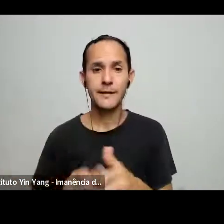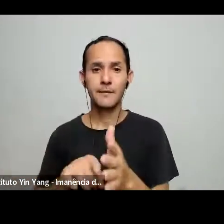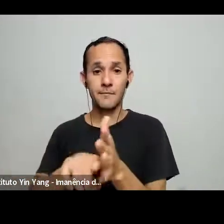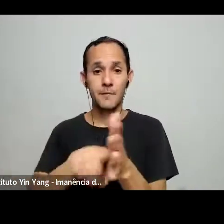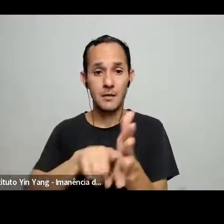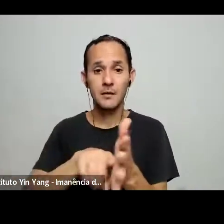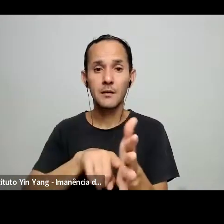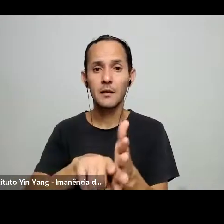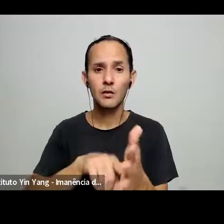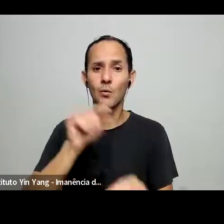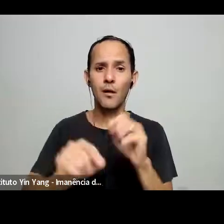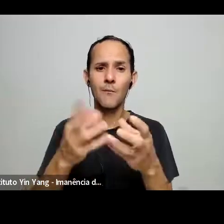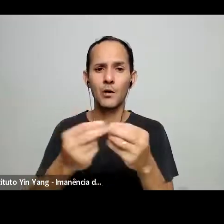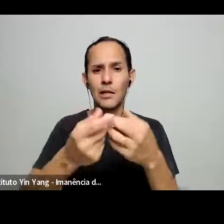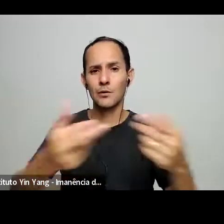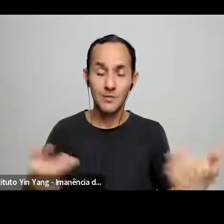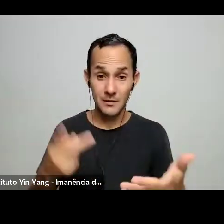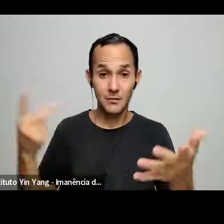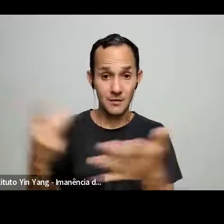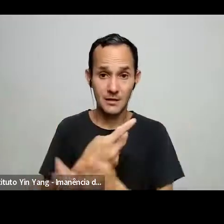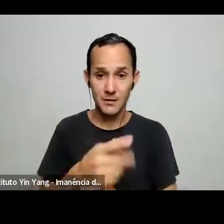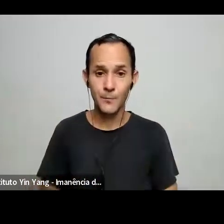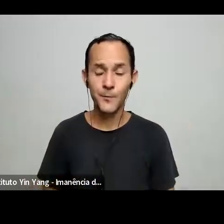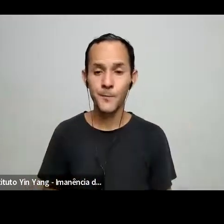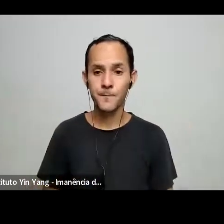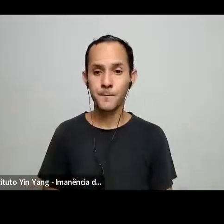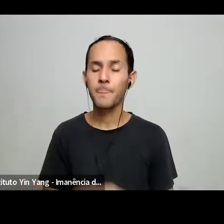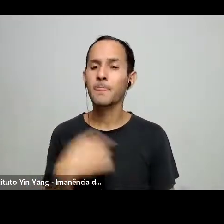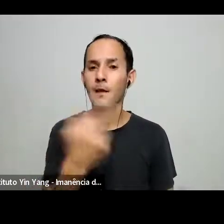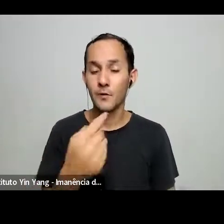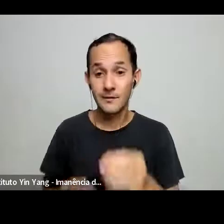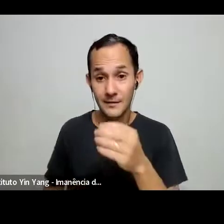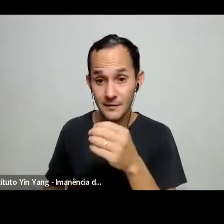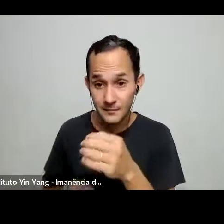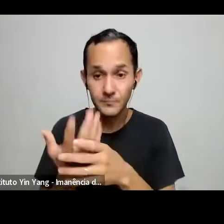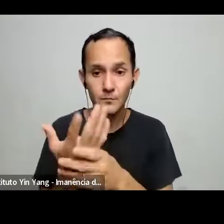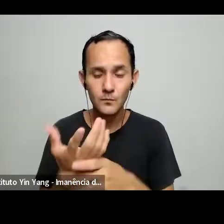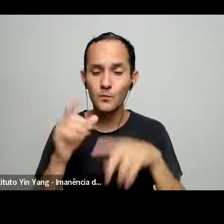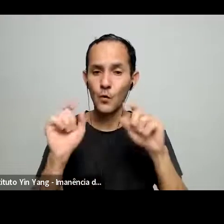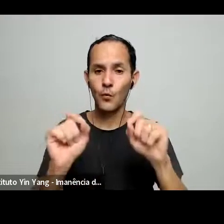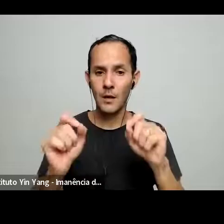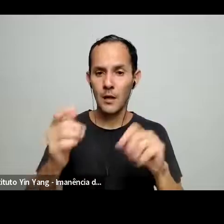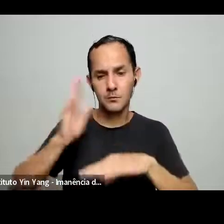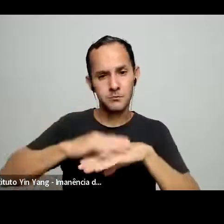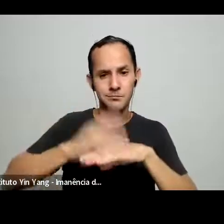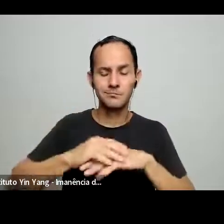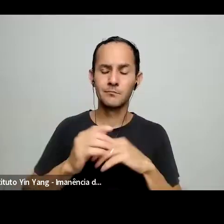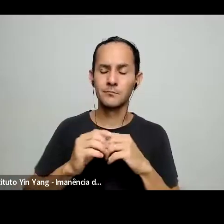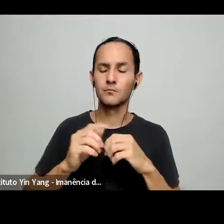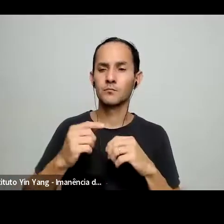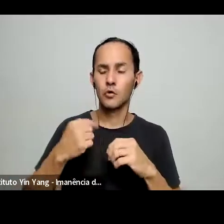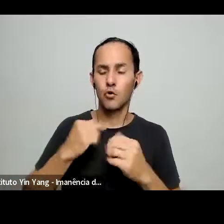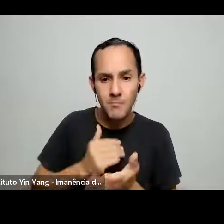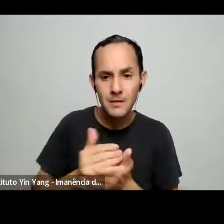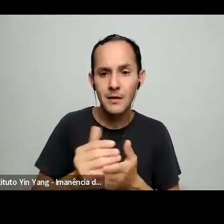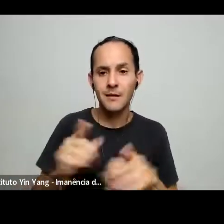pesquisas, muitas coisas aconteceram. E nós criamos, então, né, a partir da minha iniciativa e com o apoio, né,